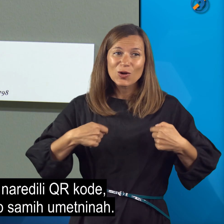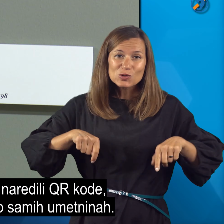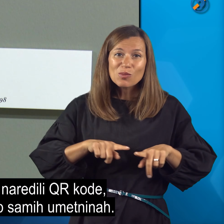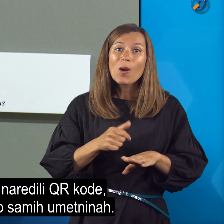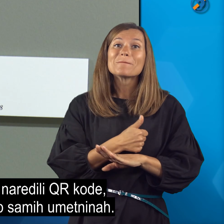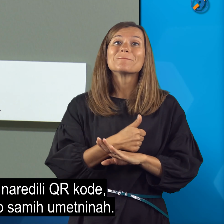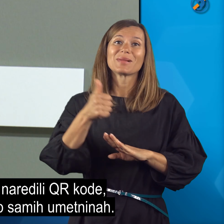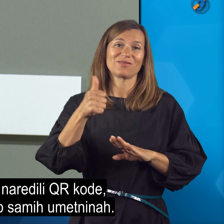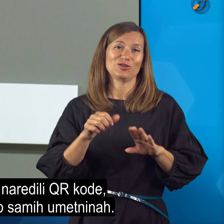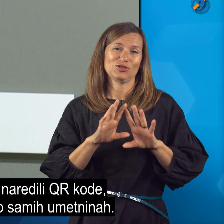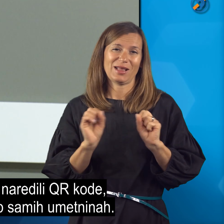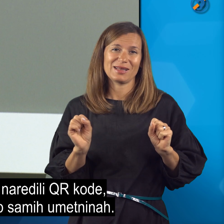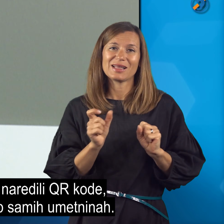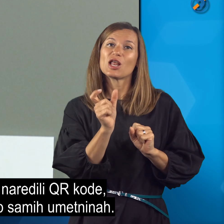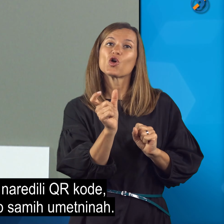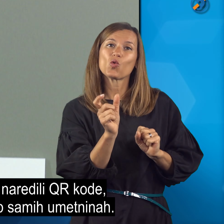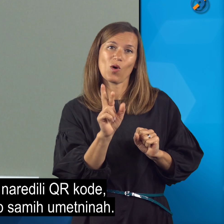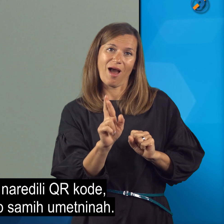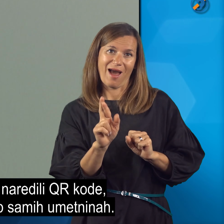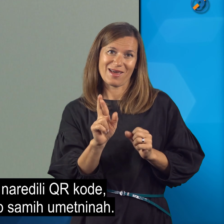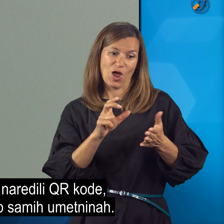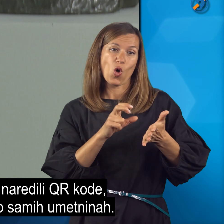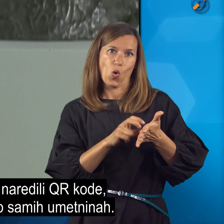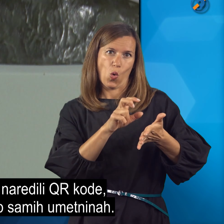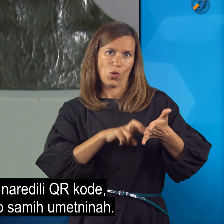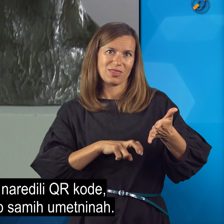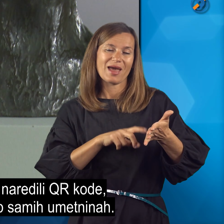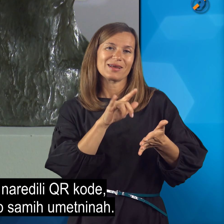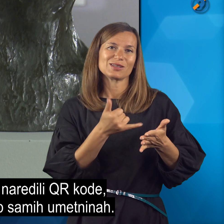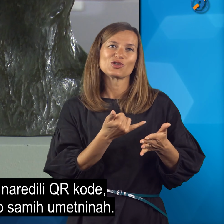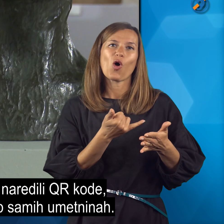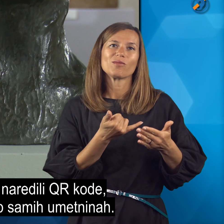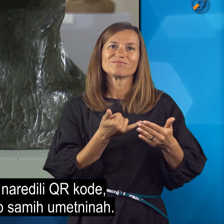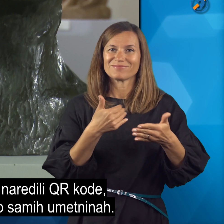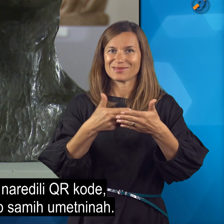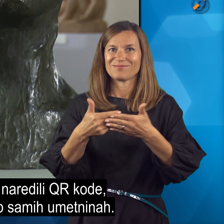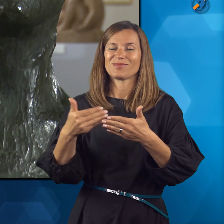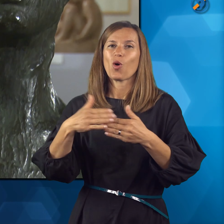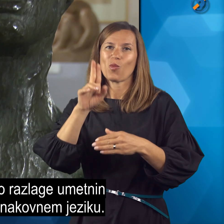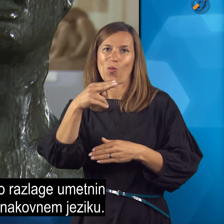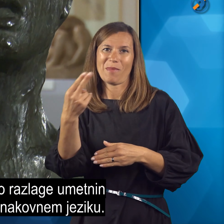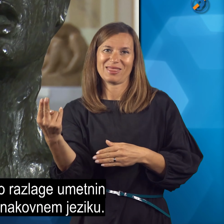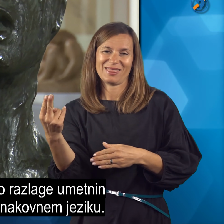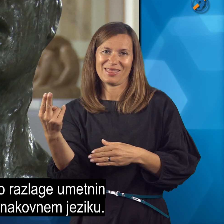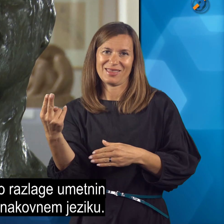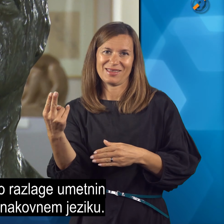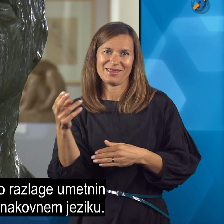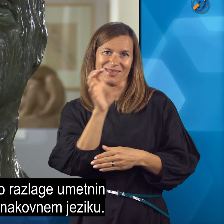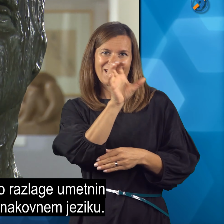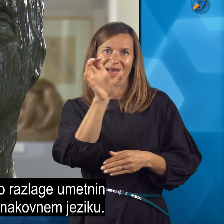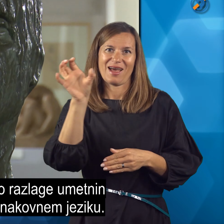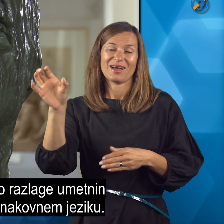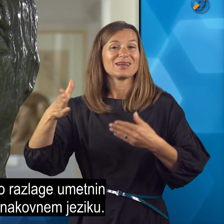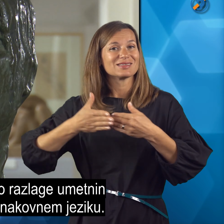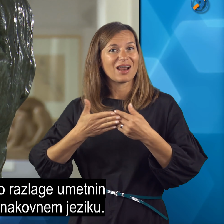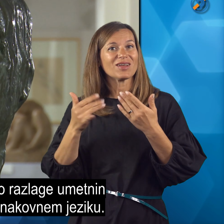Tako smo prvič naredili QR kode, ki so dostopne ob samih umetninah, in na